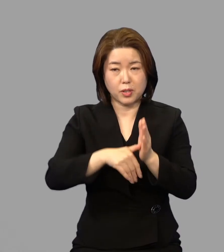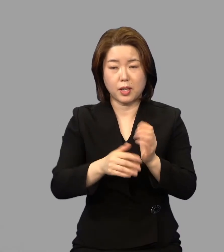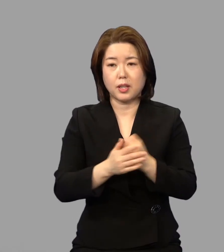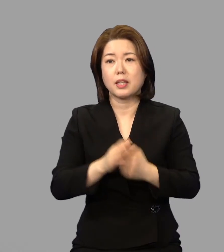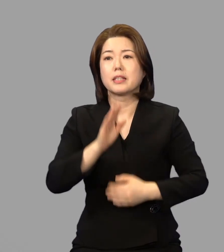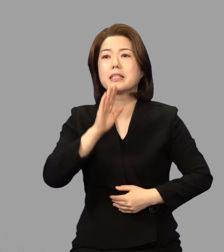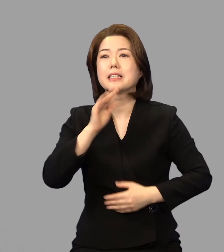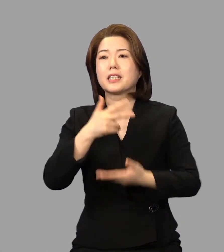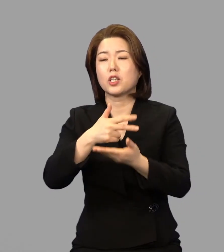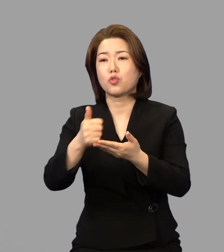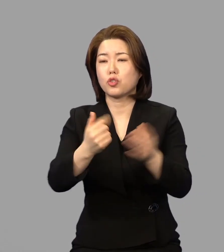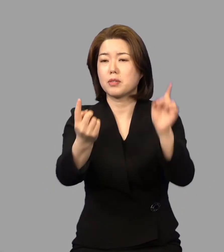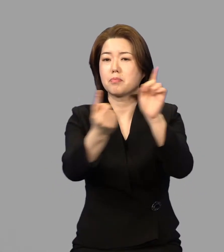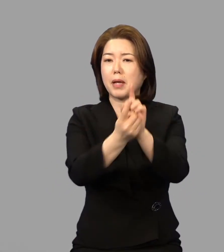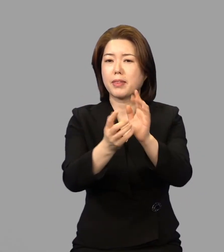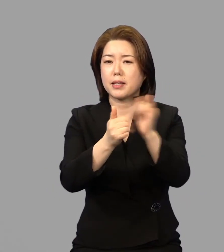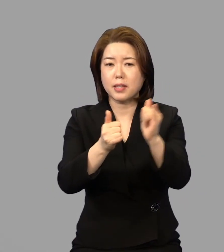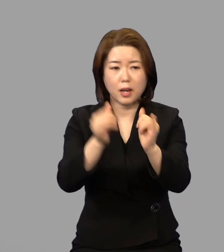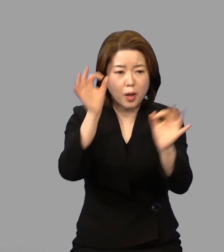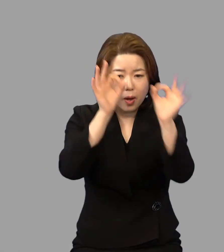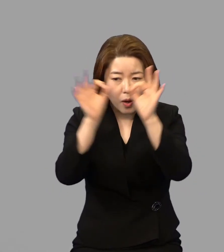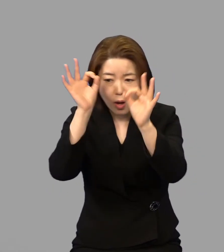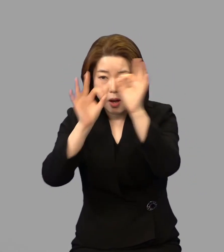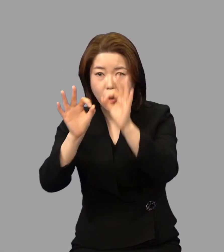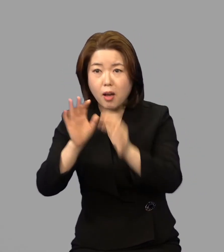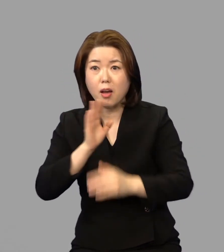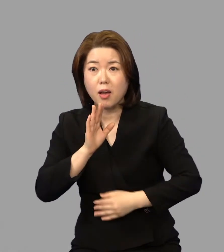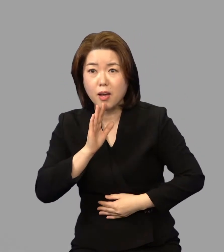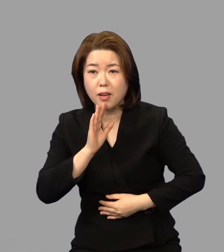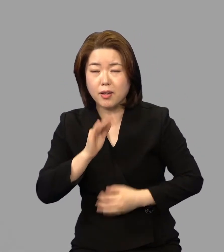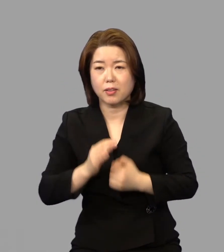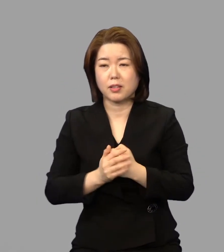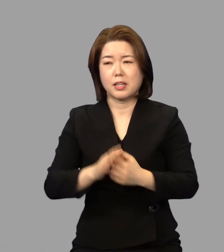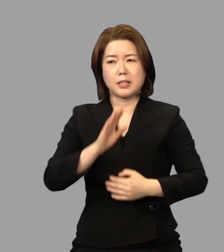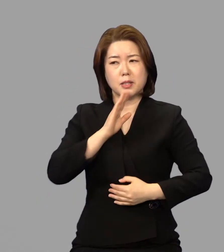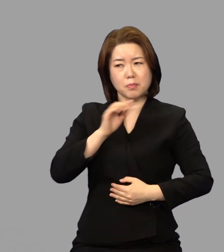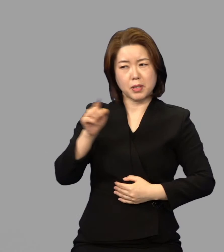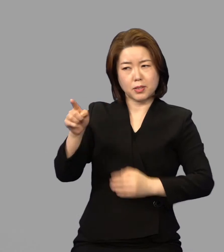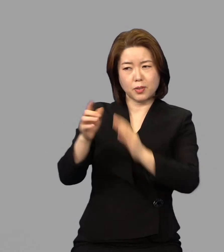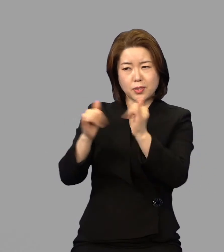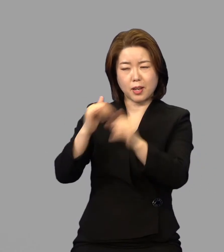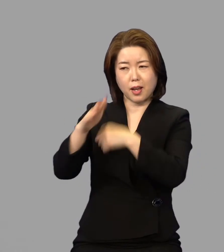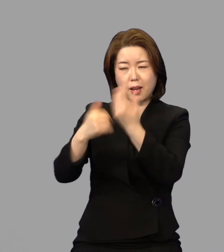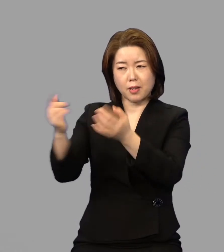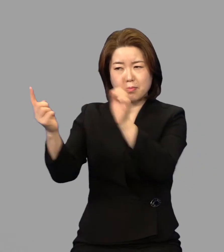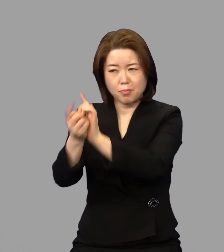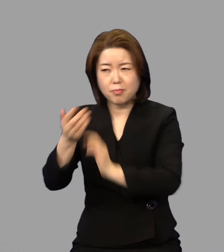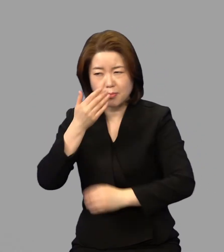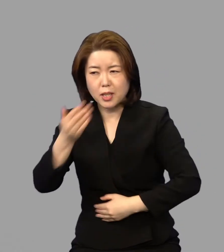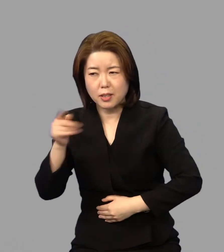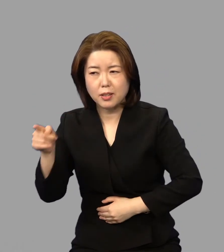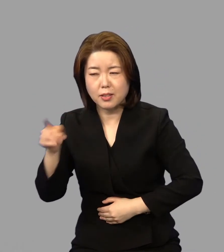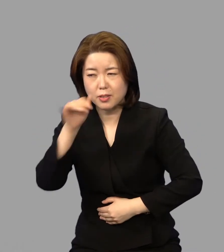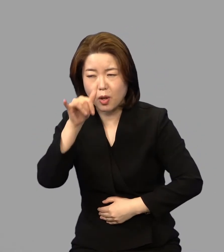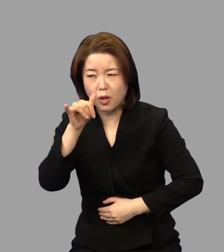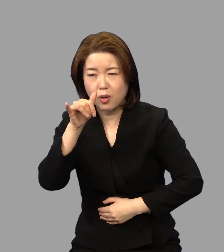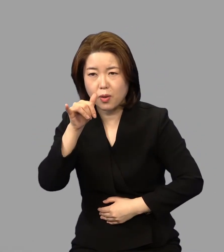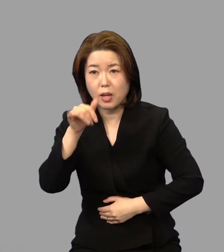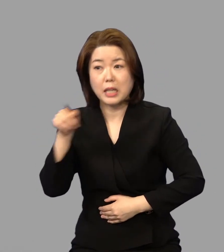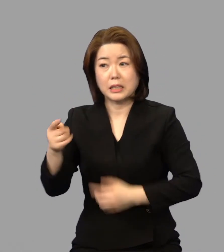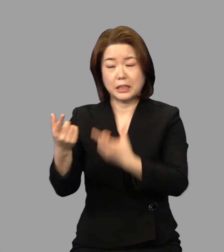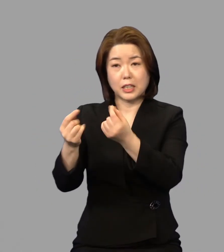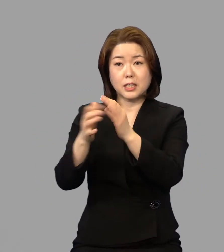사람 누군가 찾지 않습니까? 정말 저 사람은 하나님을 만난 것 같아. 그런